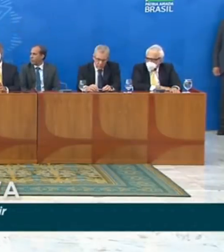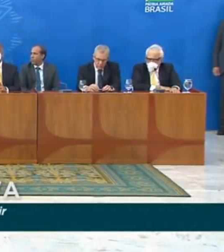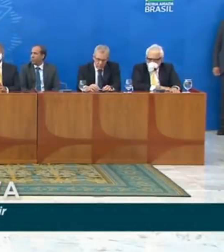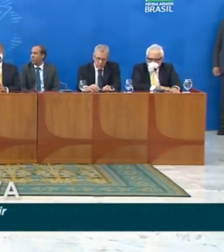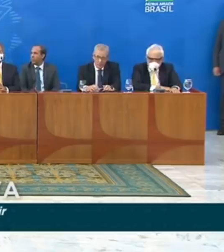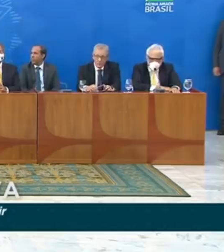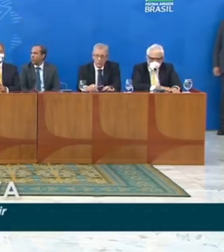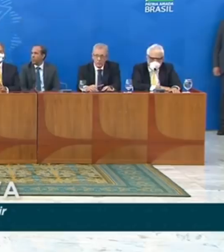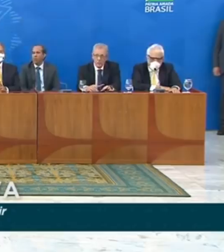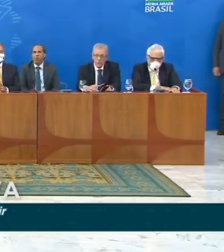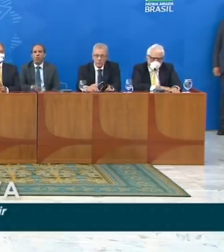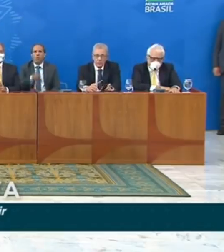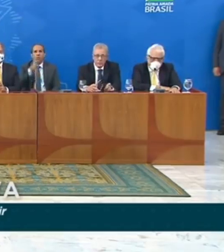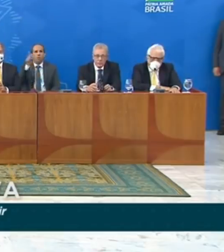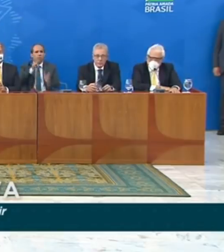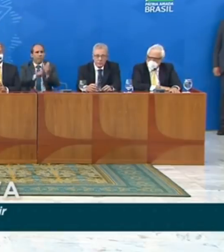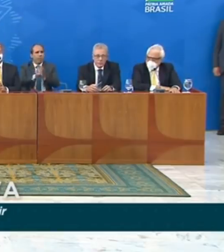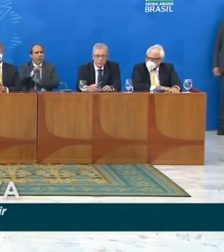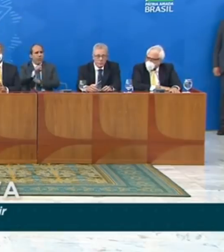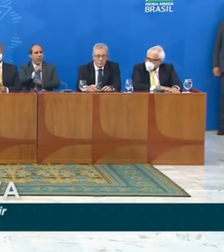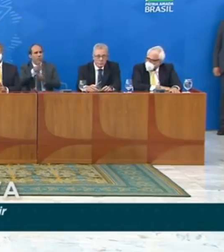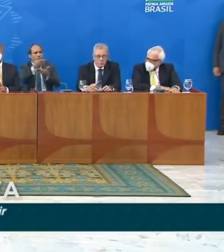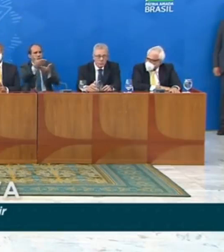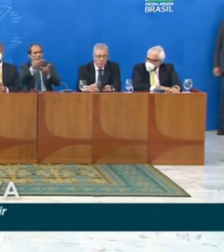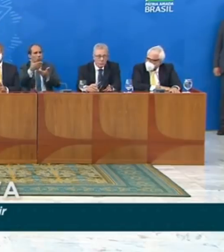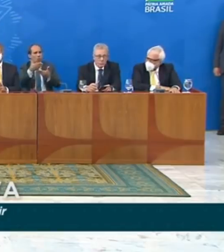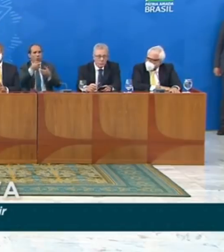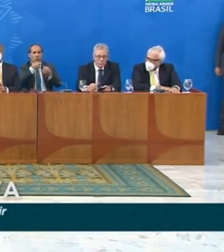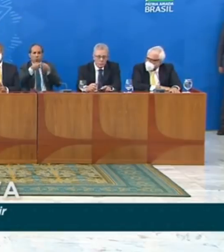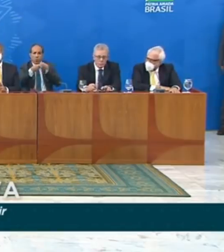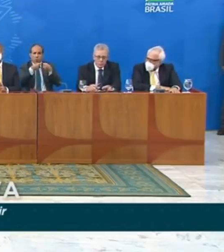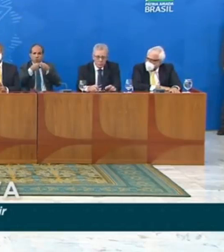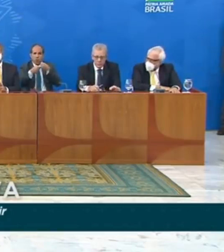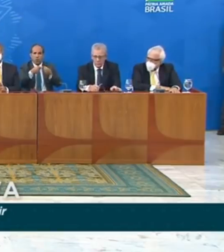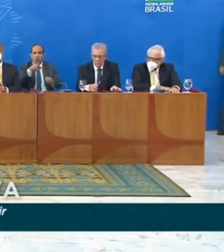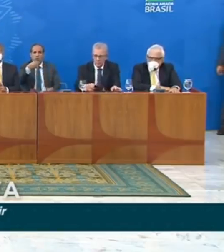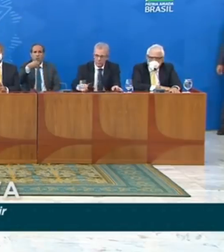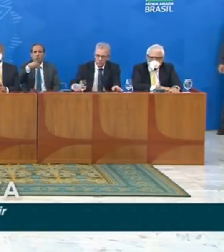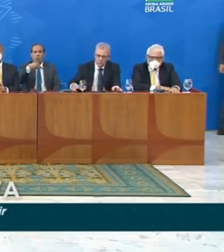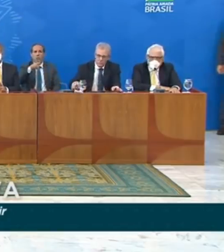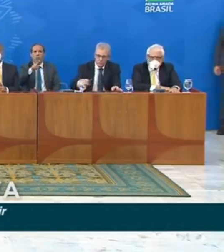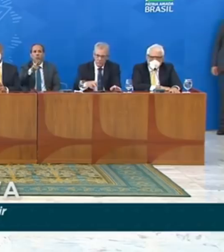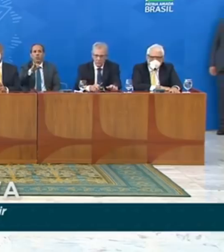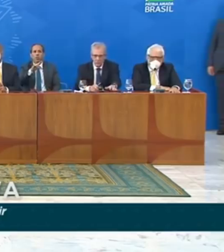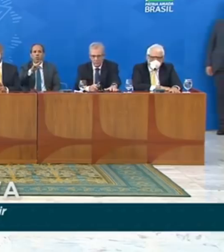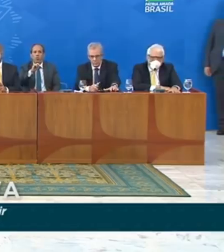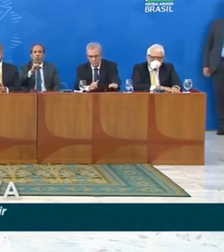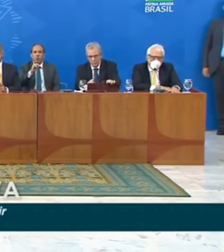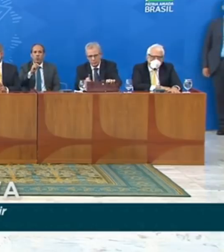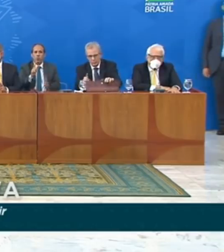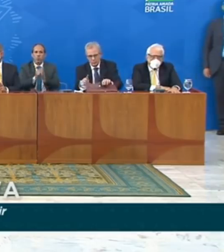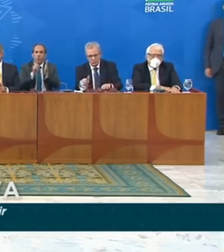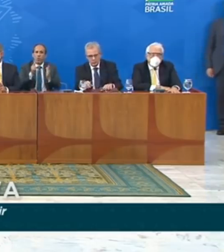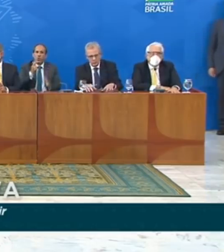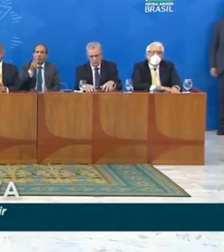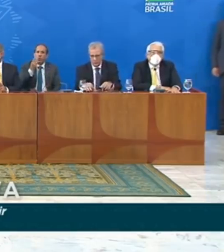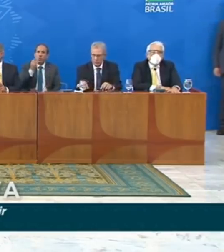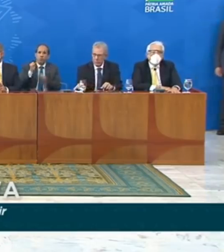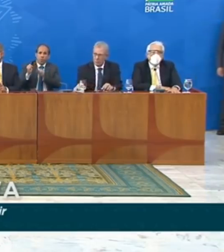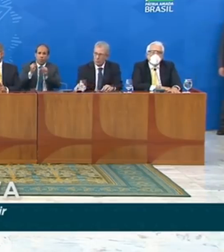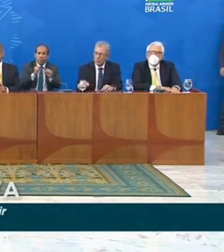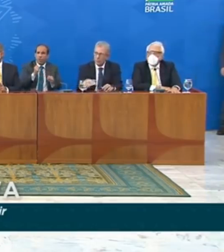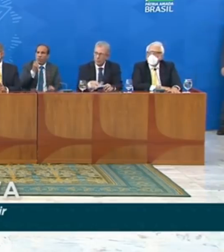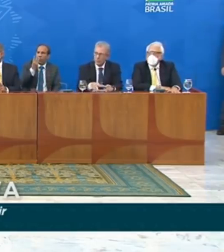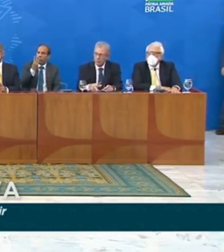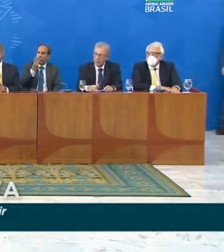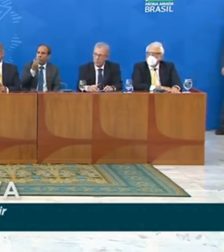Oi. Para a próxima pergunta, convidamos o jornalista Murilo Fagundes, do Poder 360.